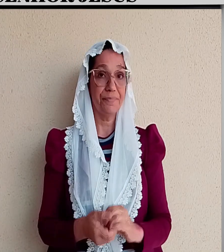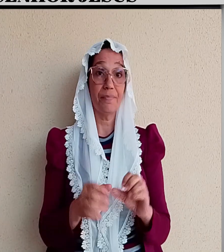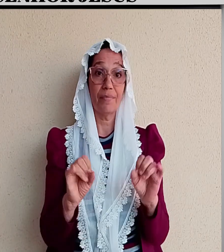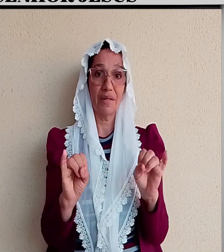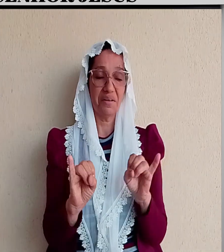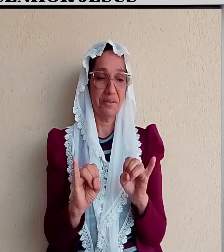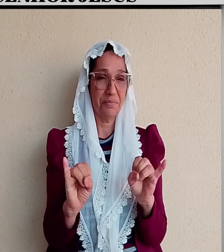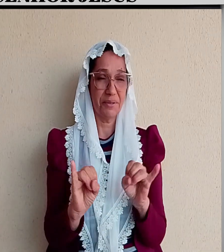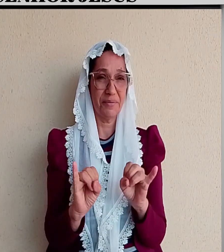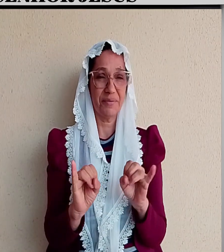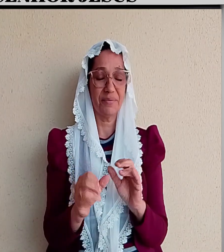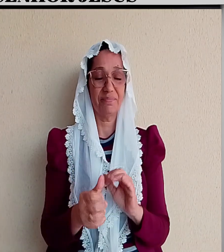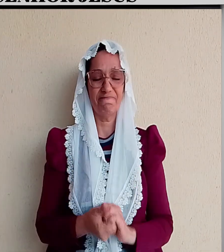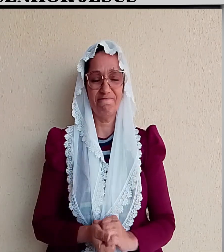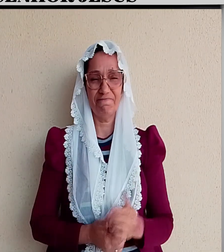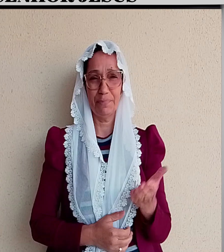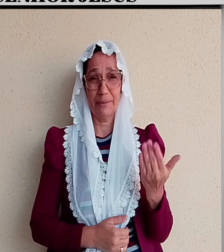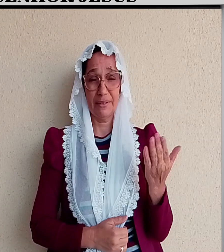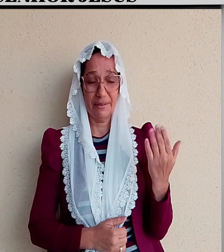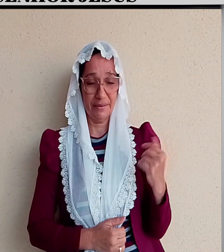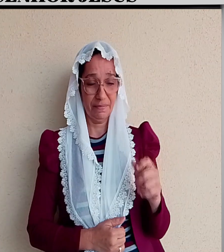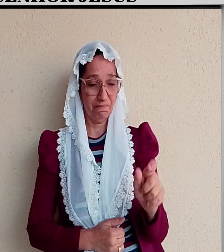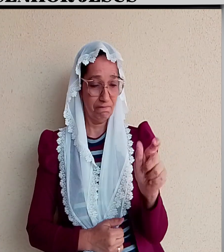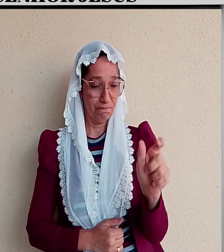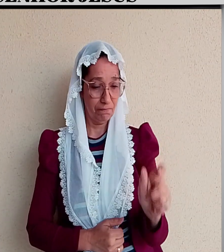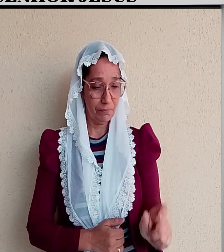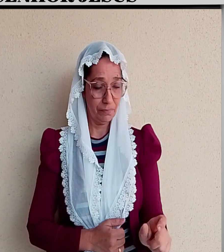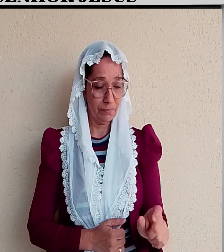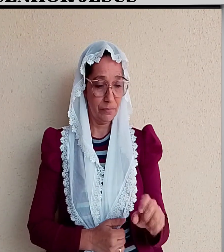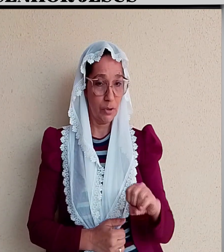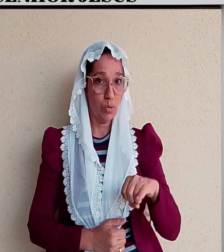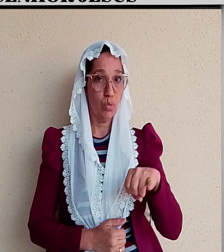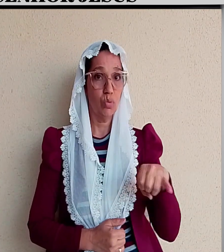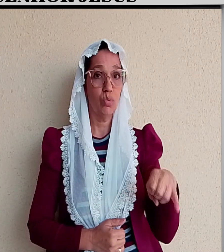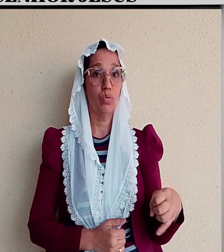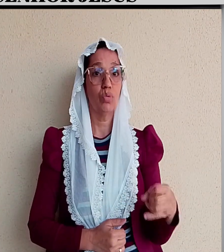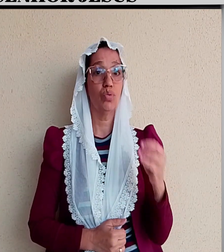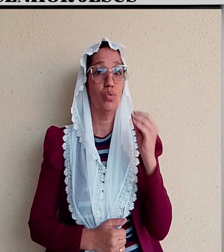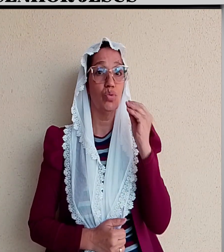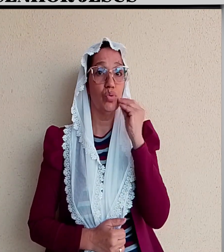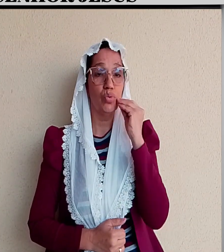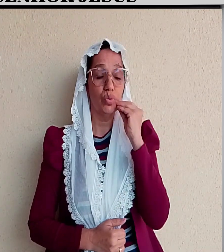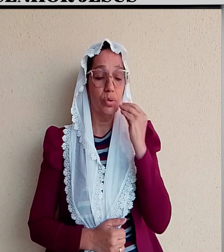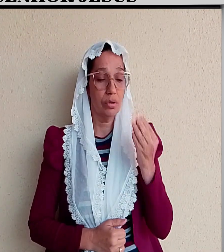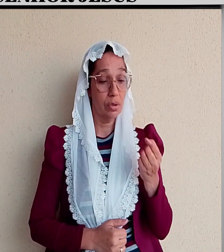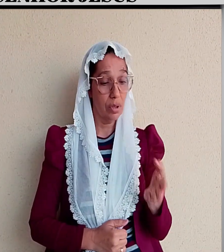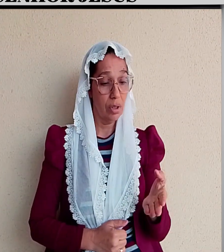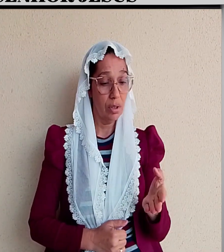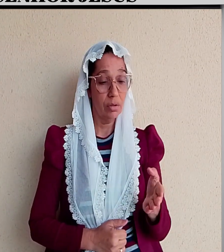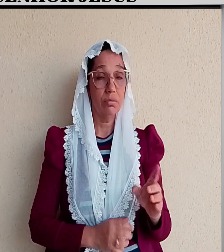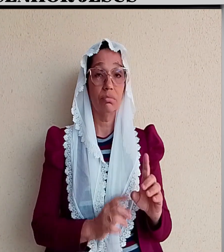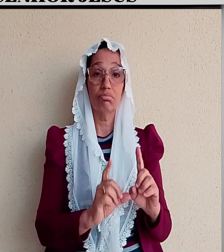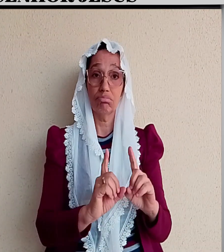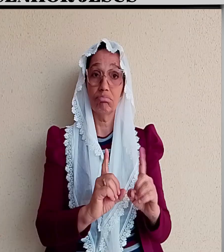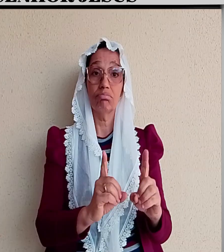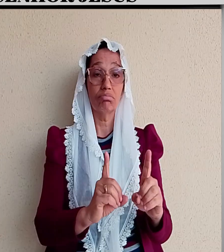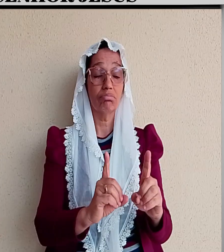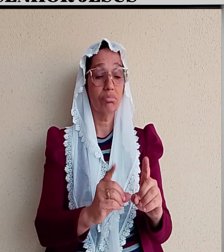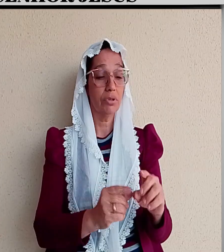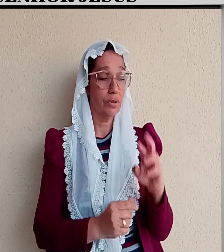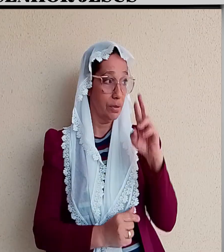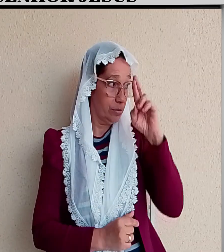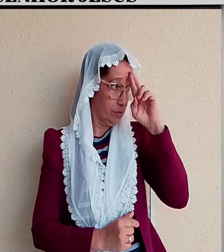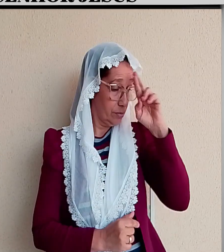escolhido, aleluia, Jesus, aleluia, como discípulo. E o Senhor sabia que ele negaria